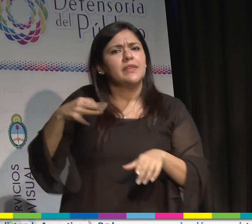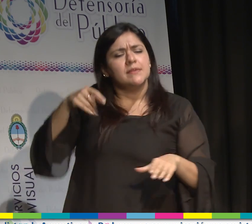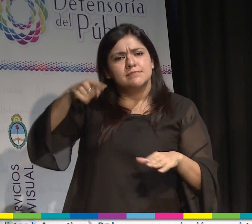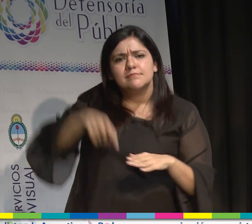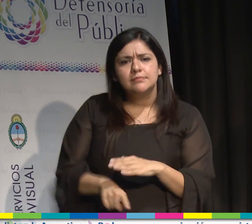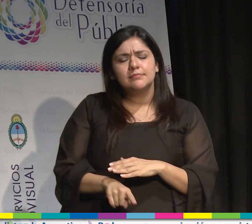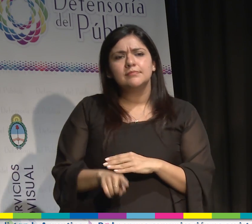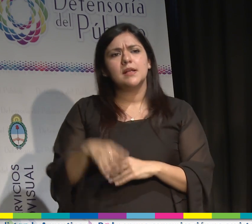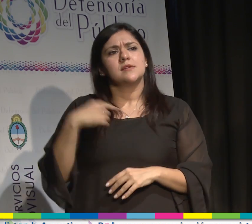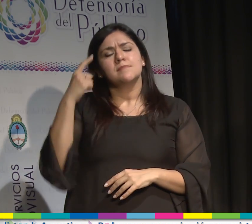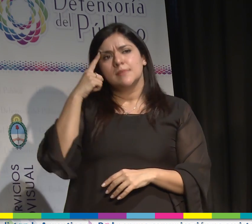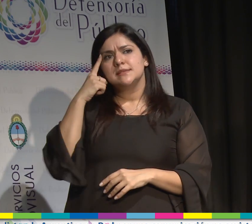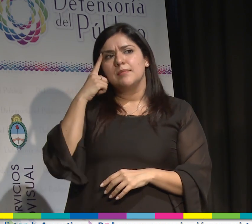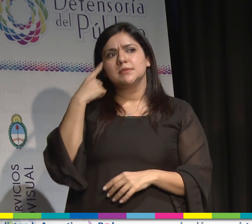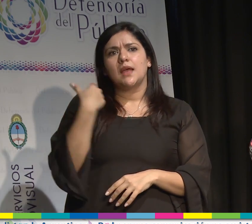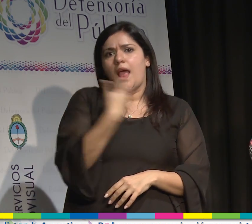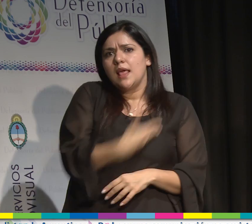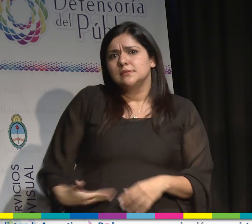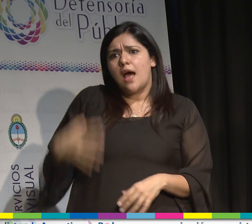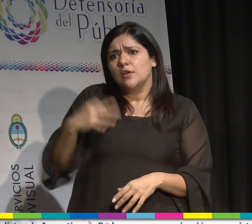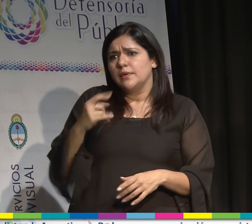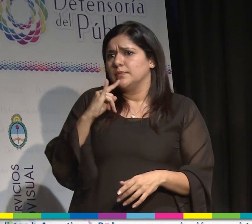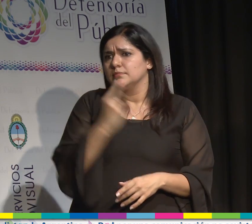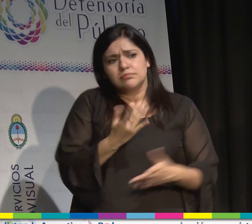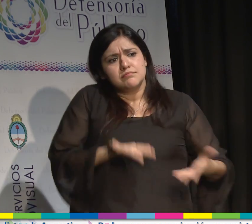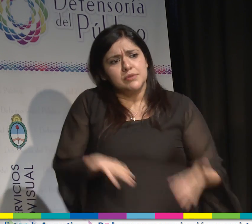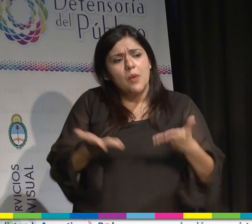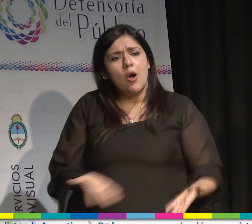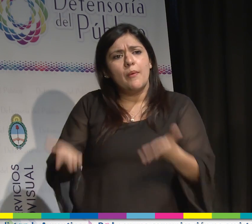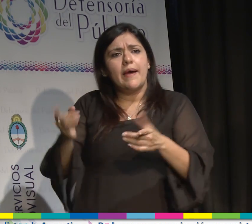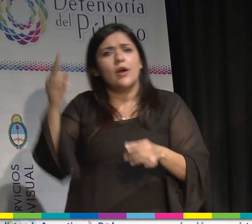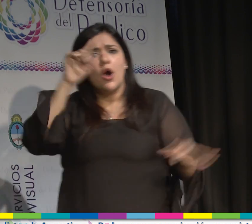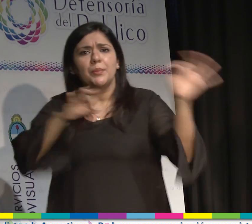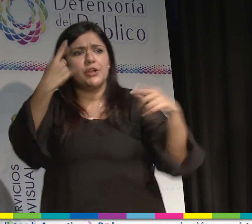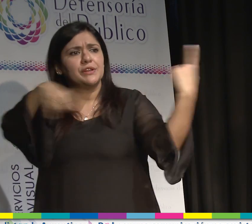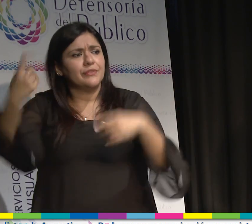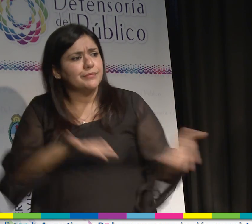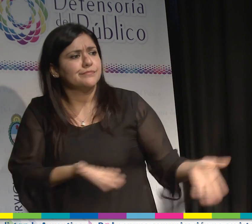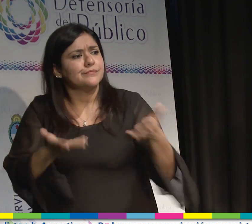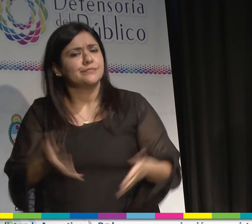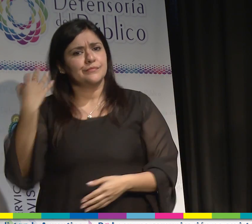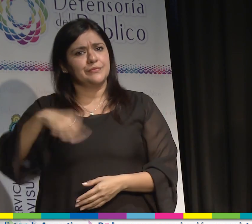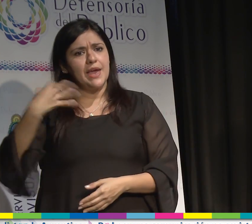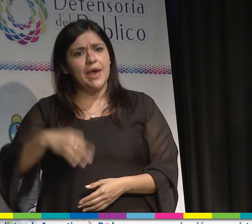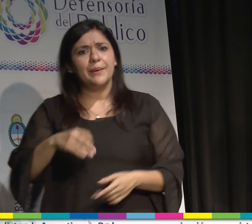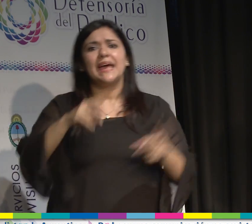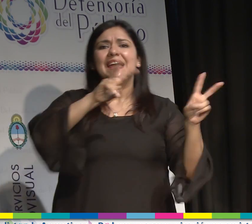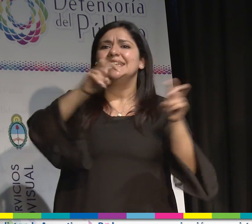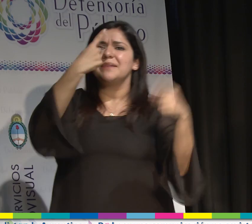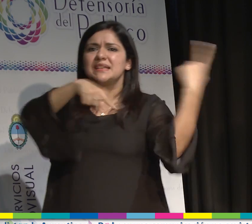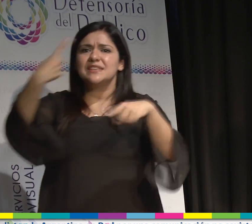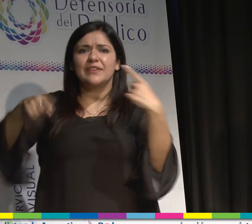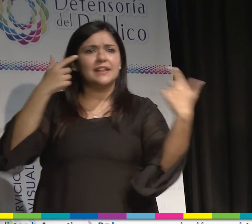estado el que tiene que promover el desarrollo de la multiplicidad de voces promover estos contenidos diversos